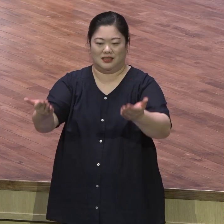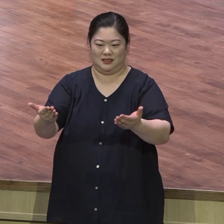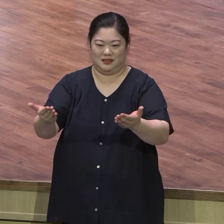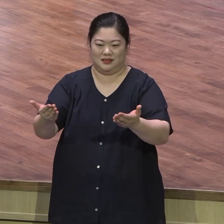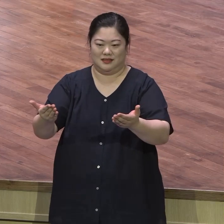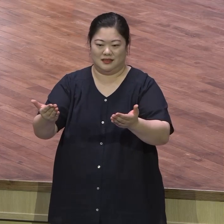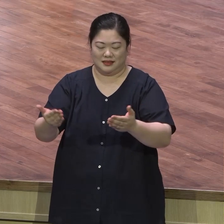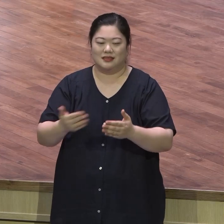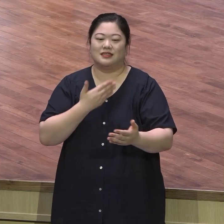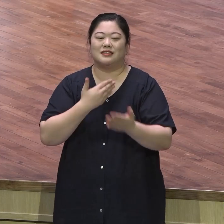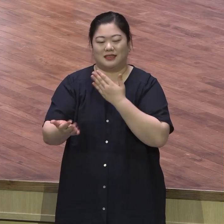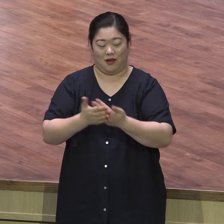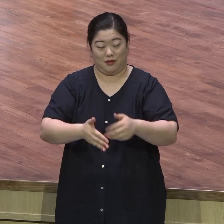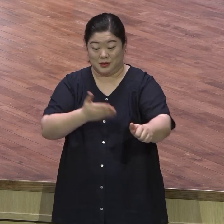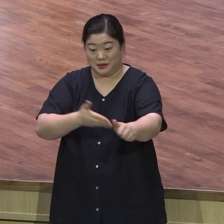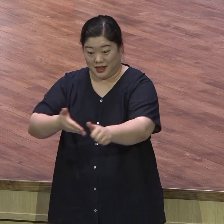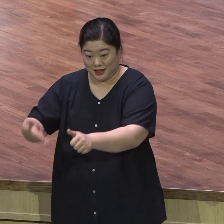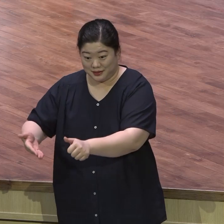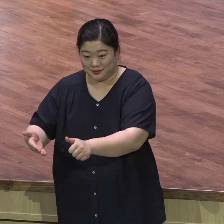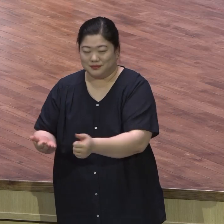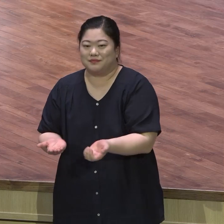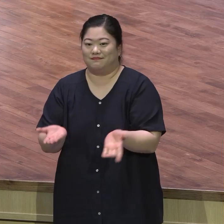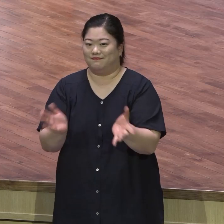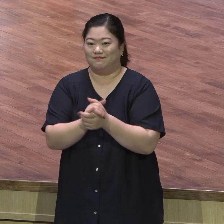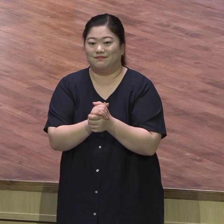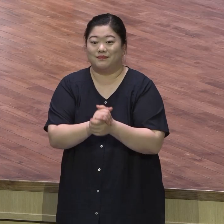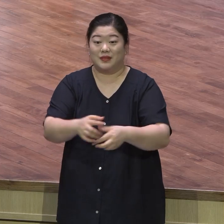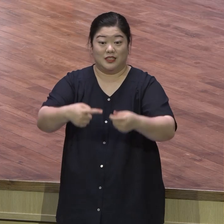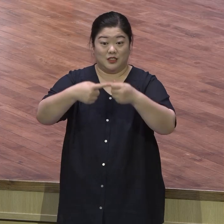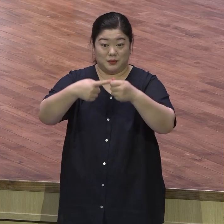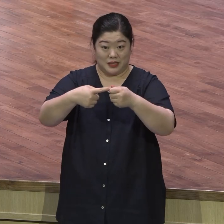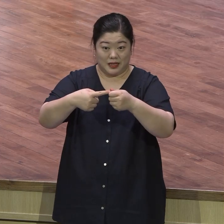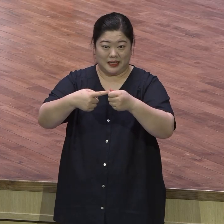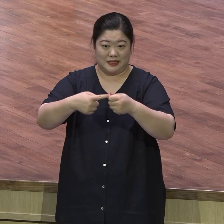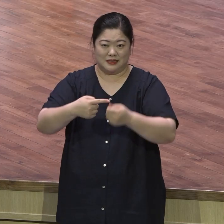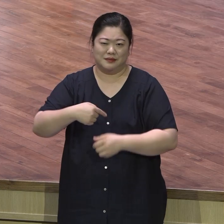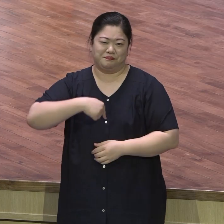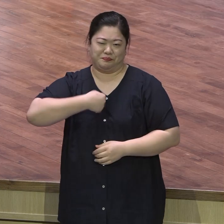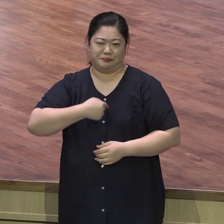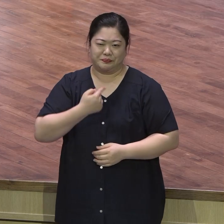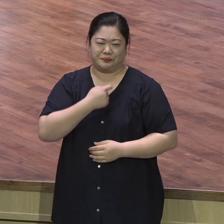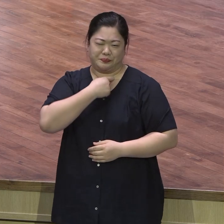헌신 증거의 겨울 제물을 축복합니다. 그럼 첫째로 자원한 함으로 드리는 헌신입니다.